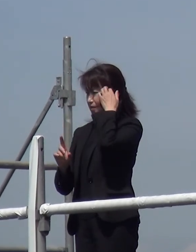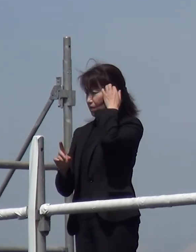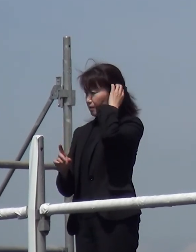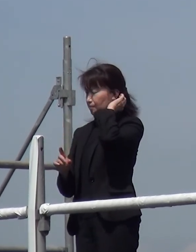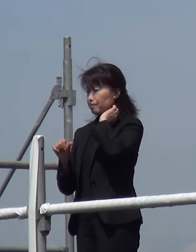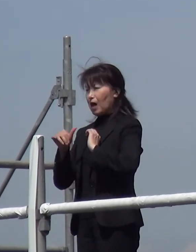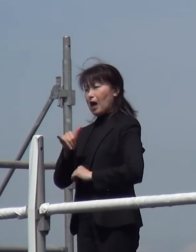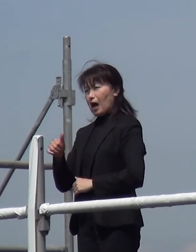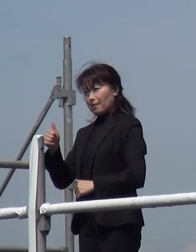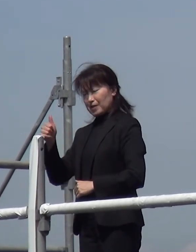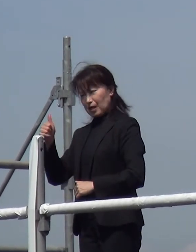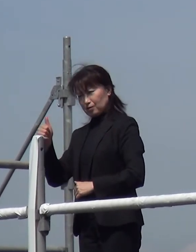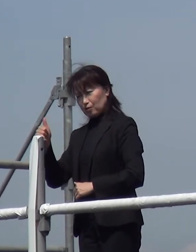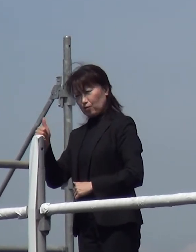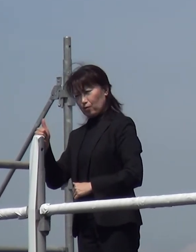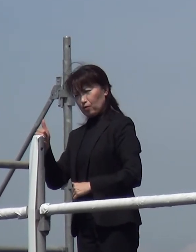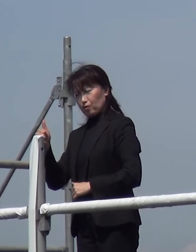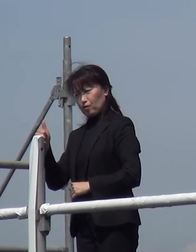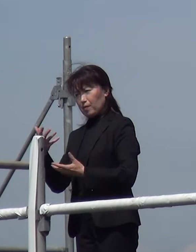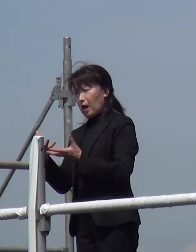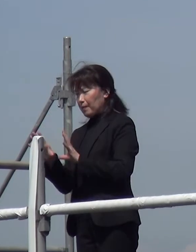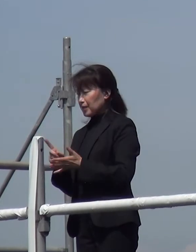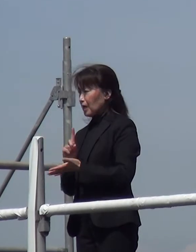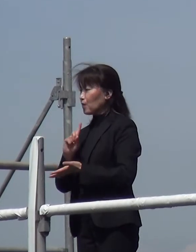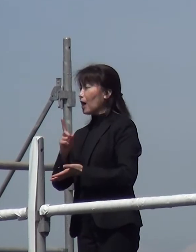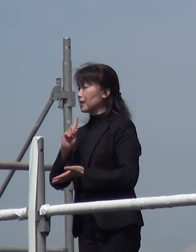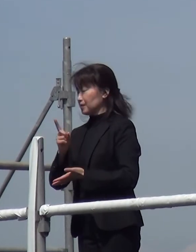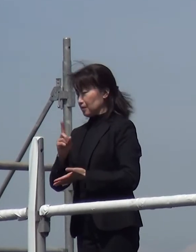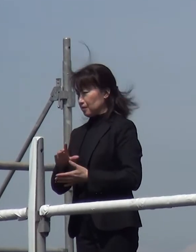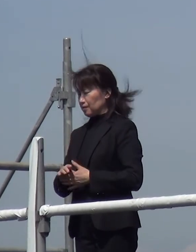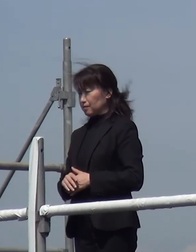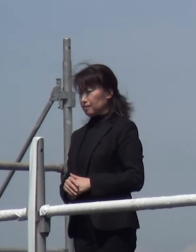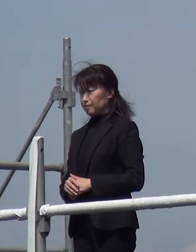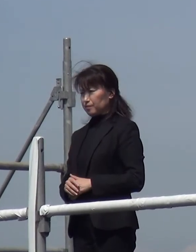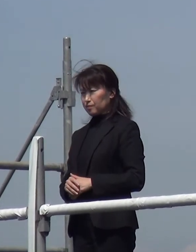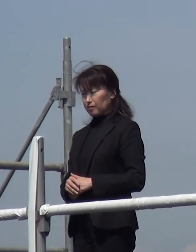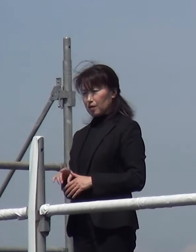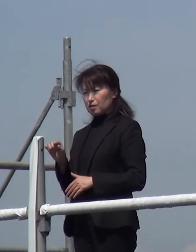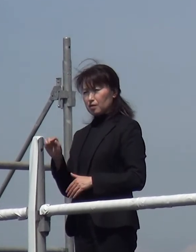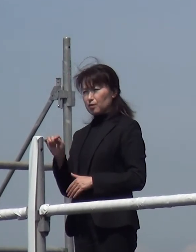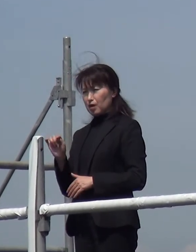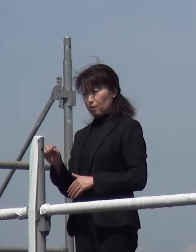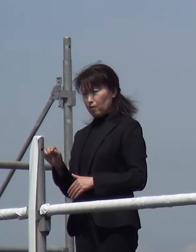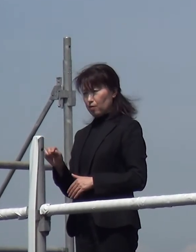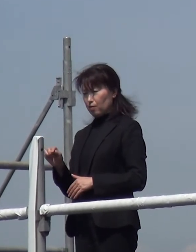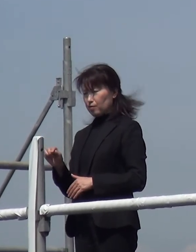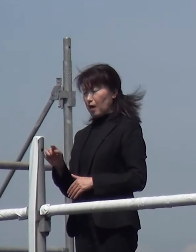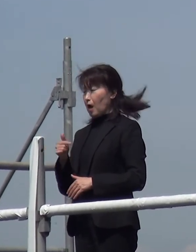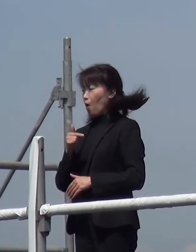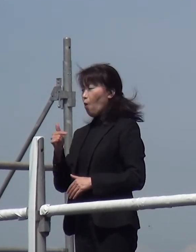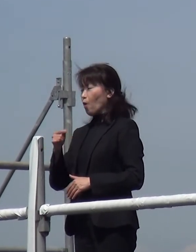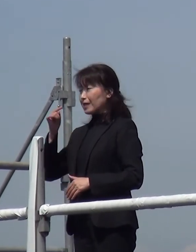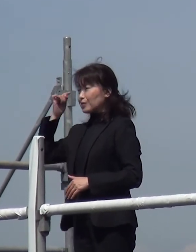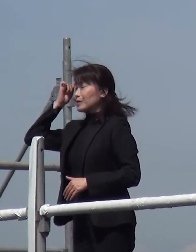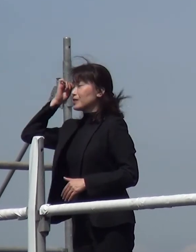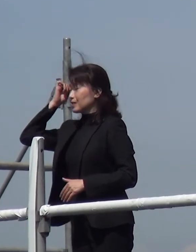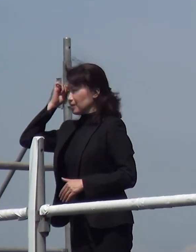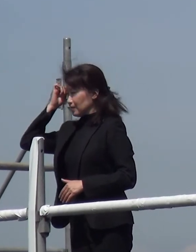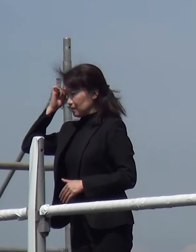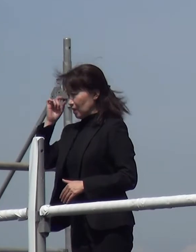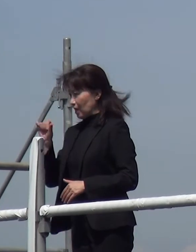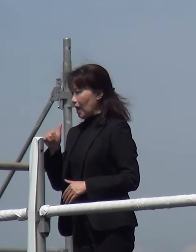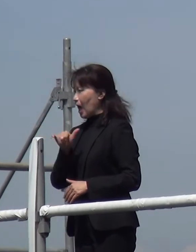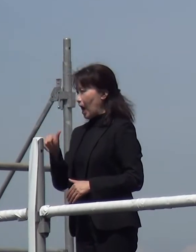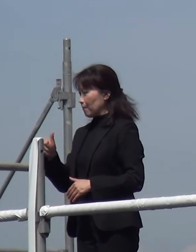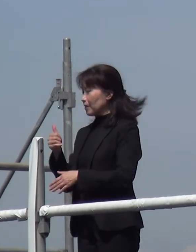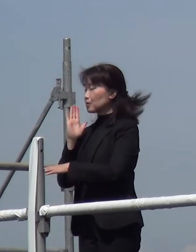彼のアメリカの反応でした。そしてですね、そのことを大いに意識して安倍首